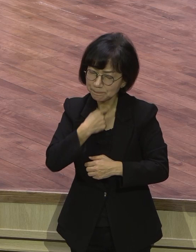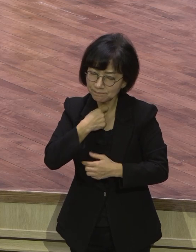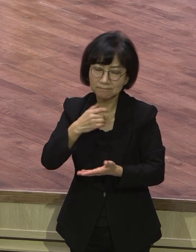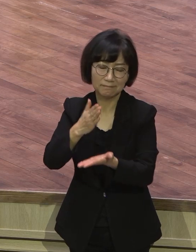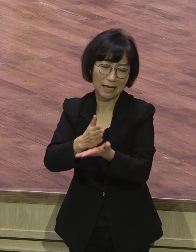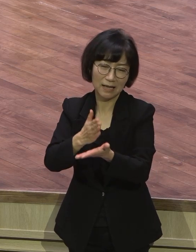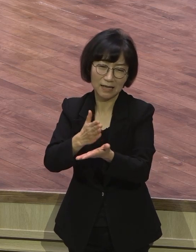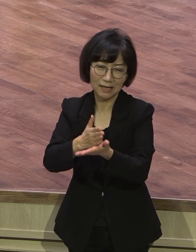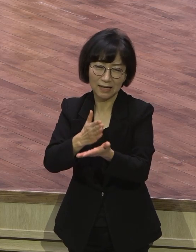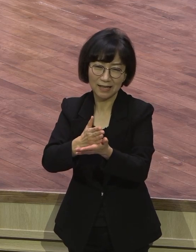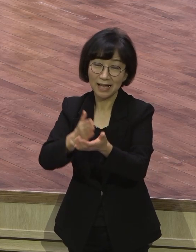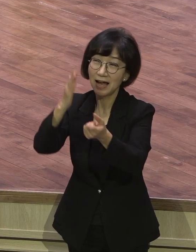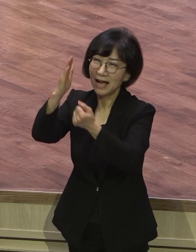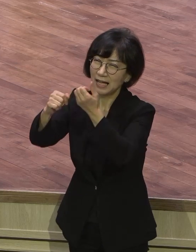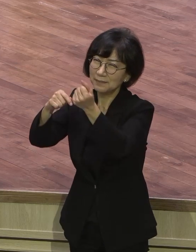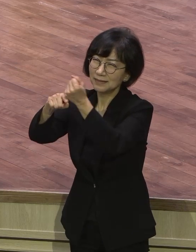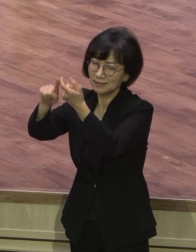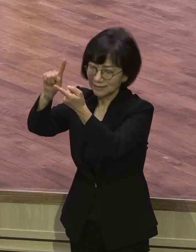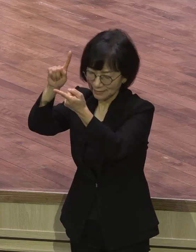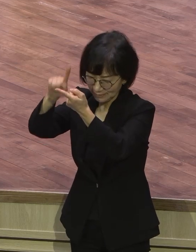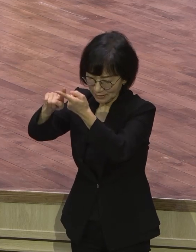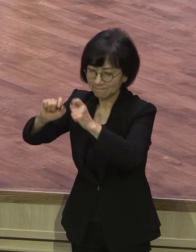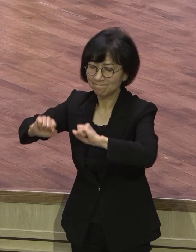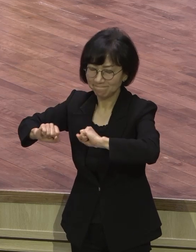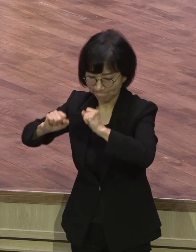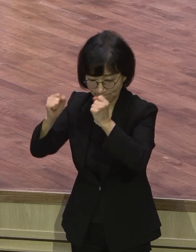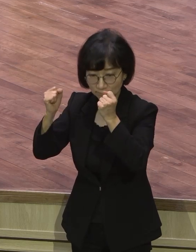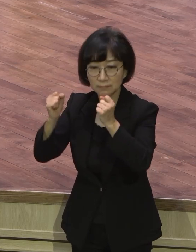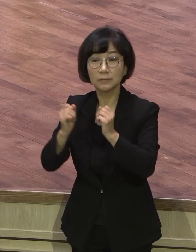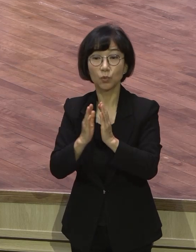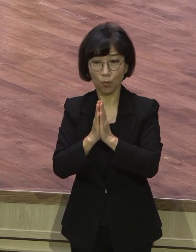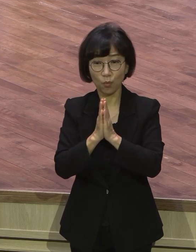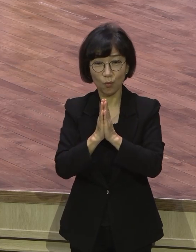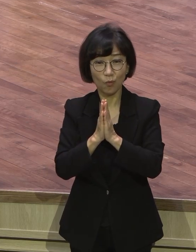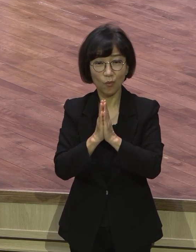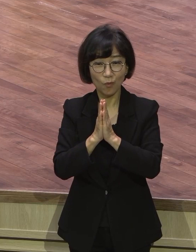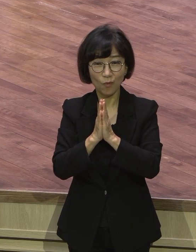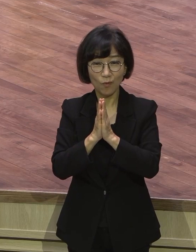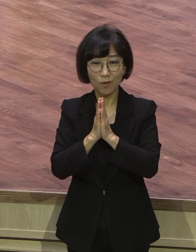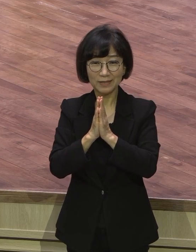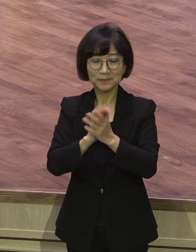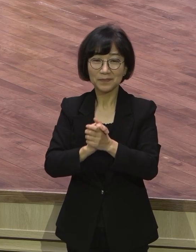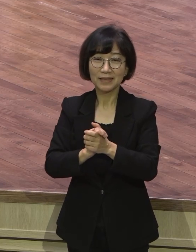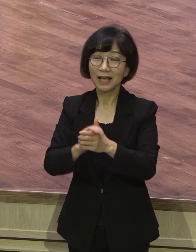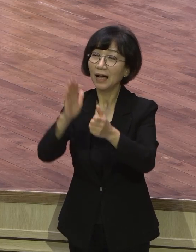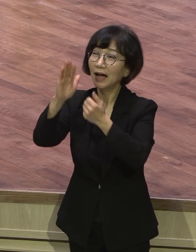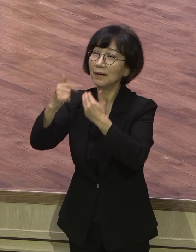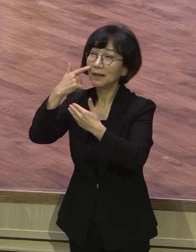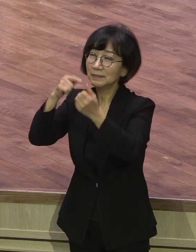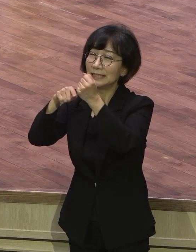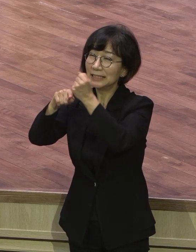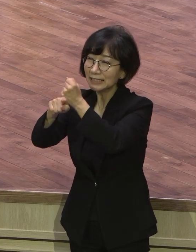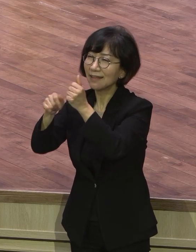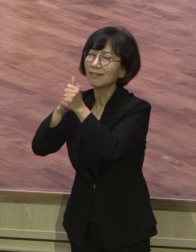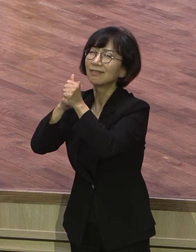아버지 뜻대로 하시옵소서 아버지의 뜻을 따라간 겁니다.